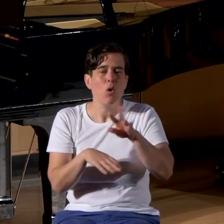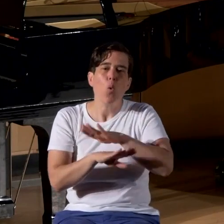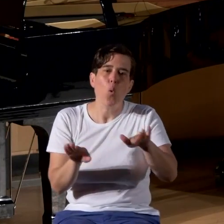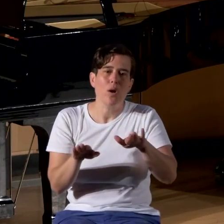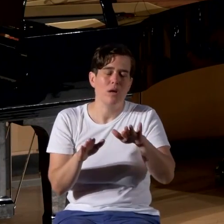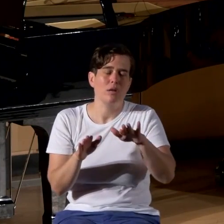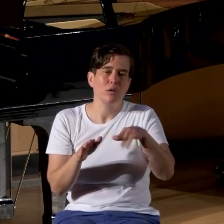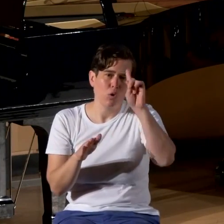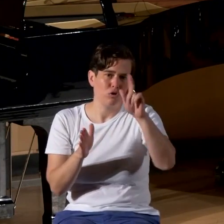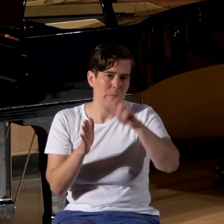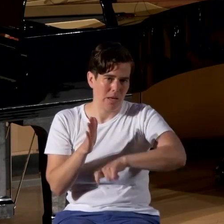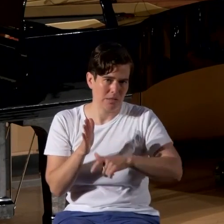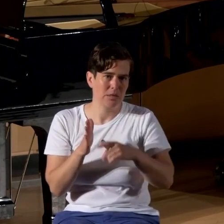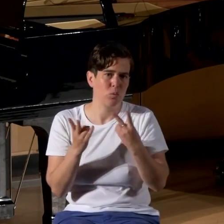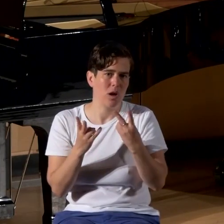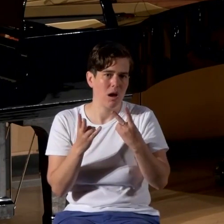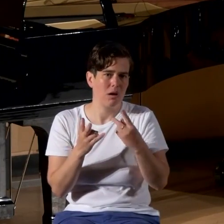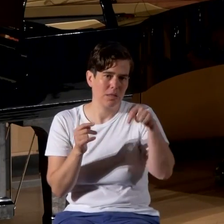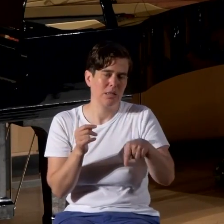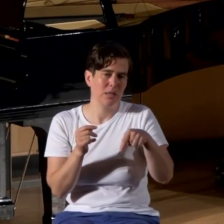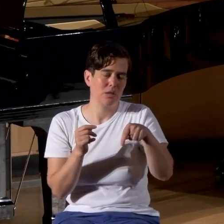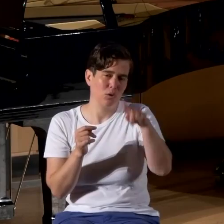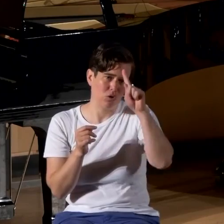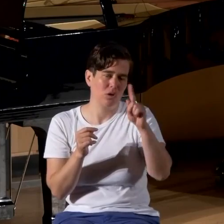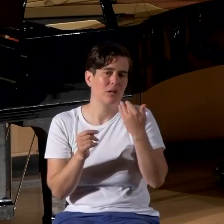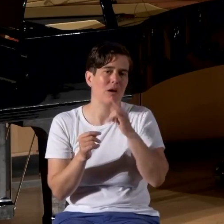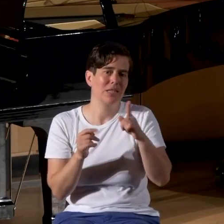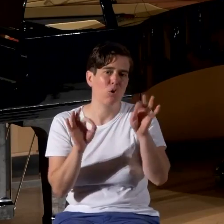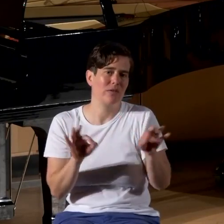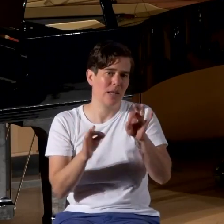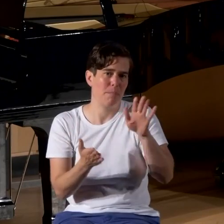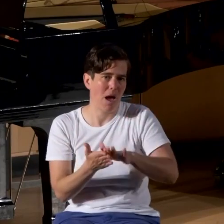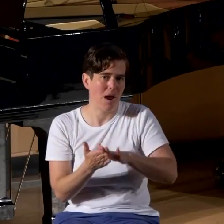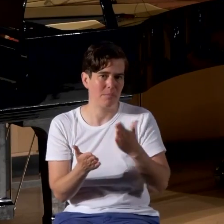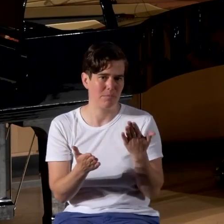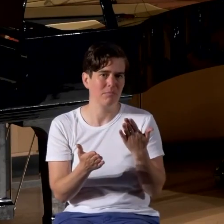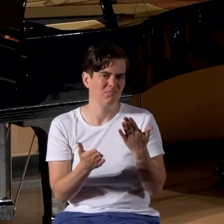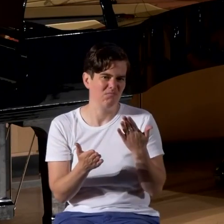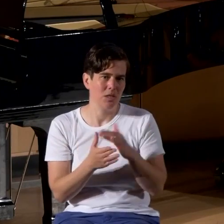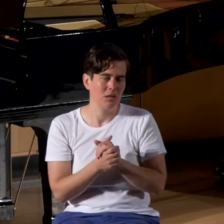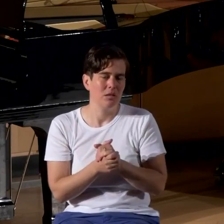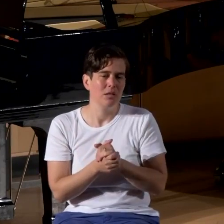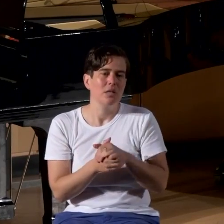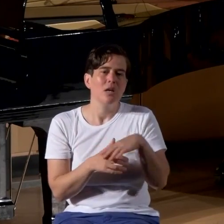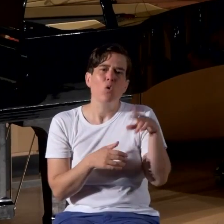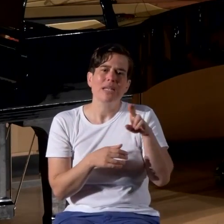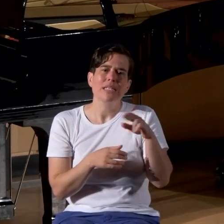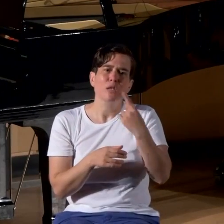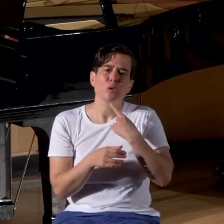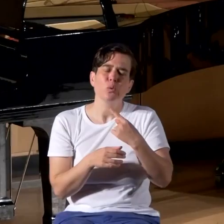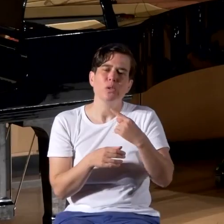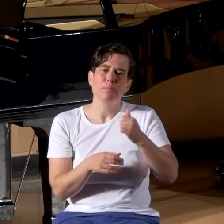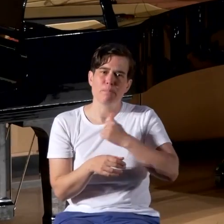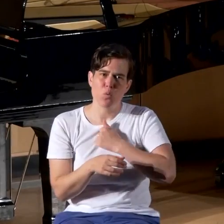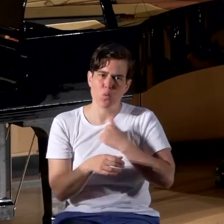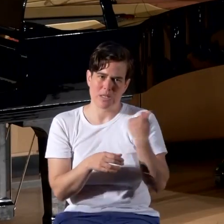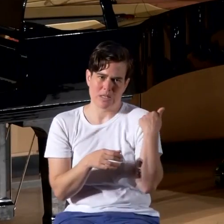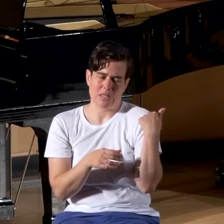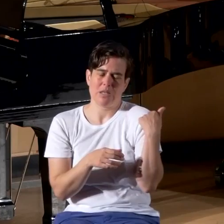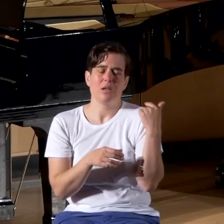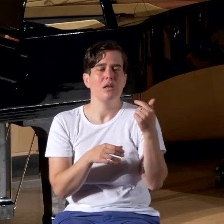Papiere. Wir werden dazu heute noch mehr hören. Rita Süssmuth forderte uns auf dem Frühjahrsempfang im